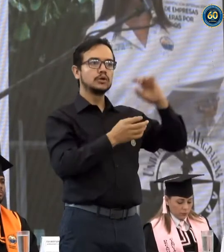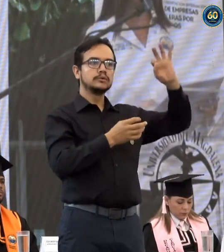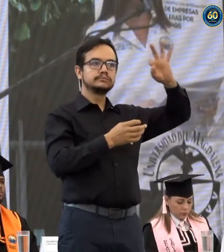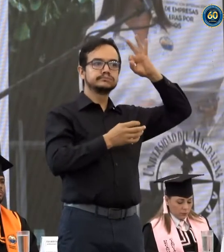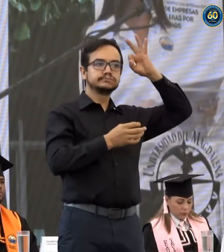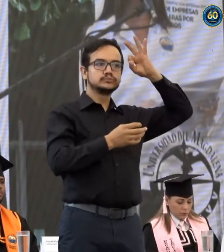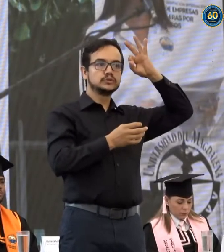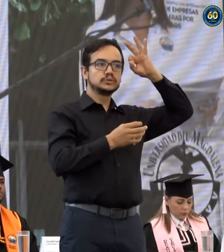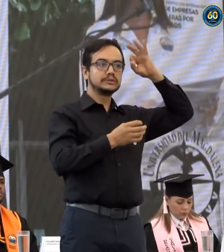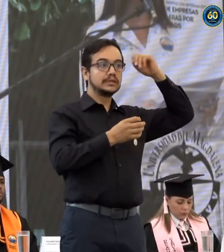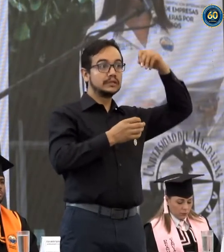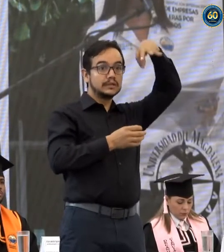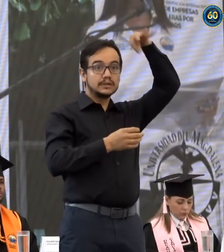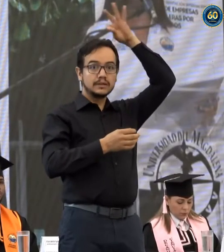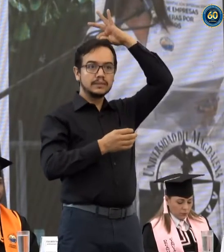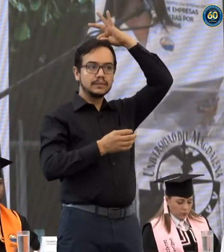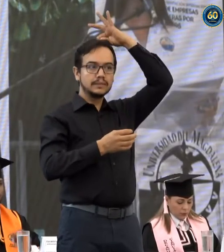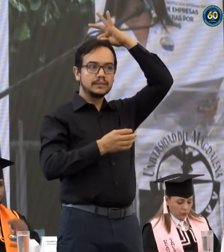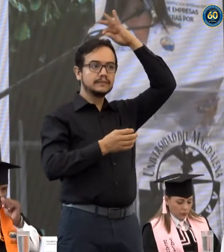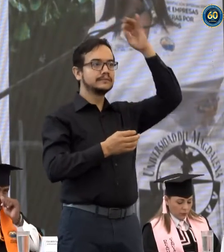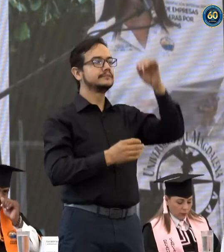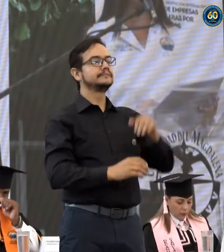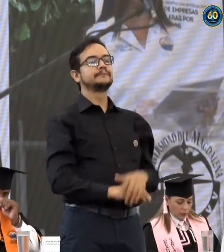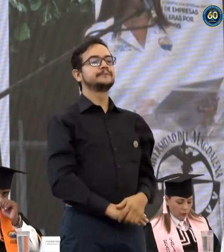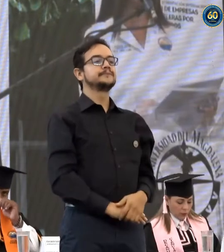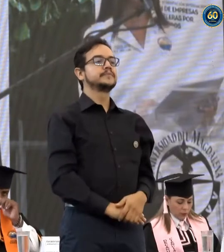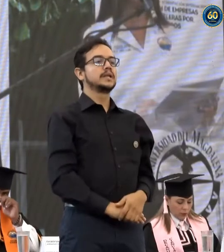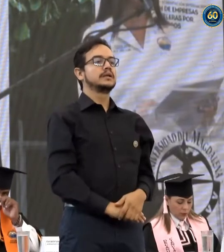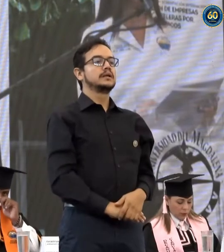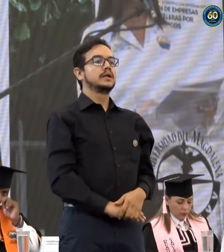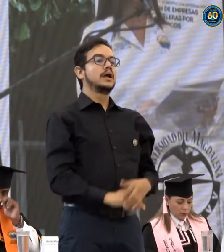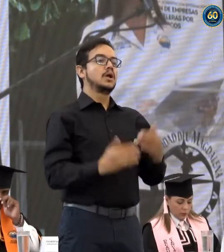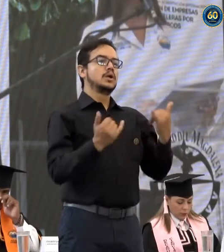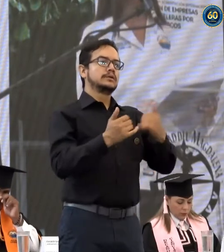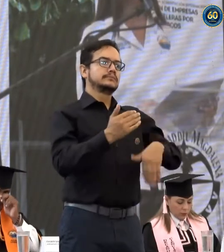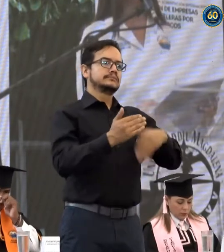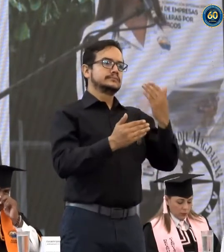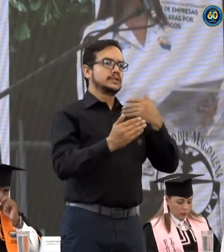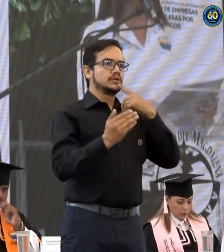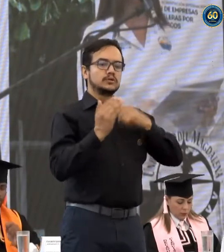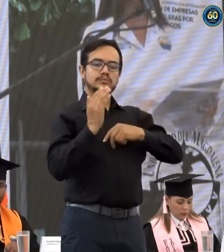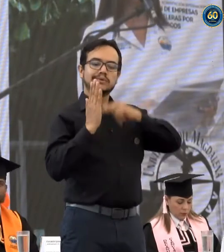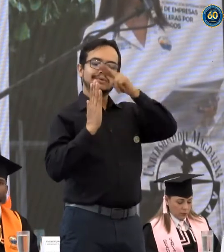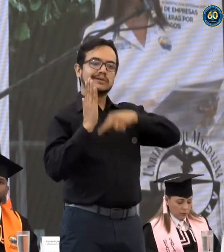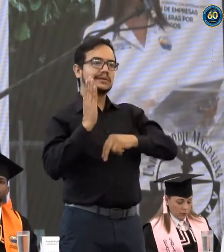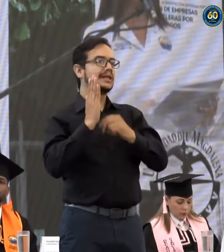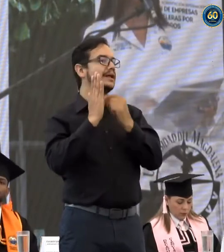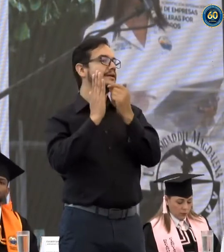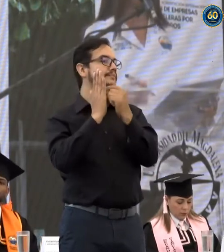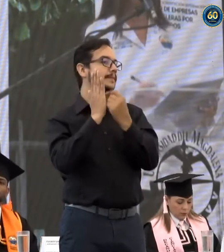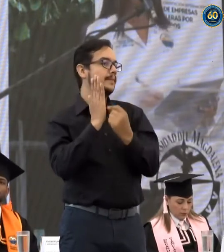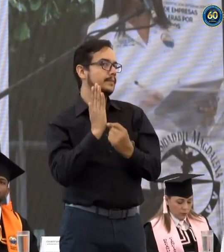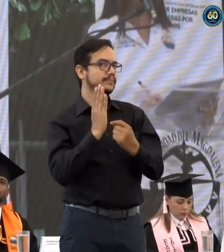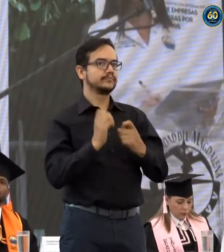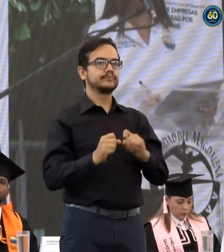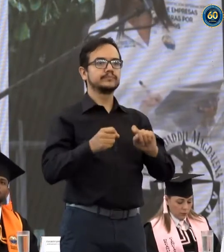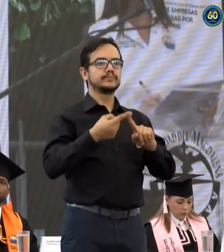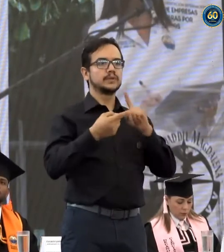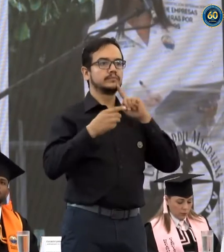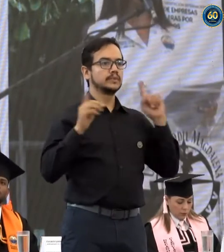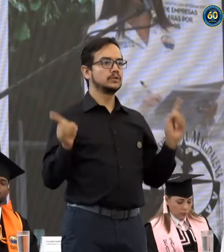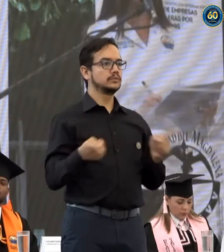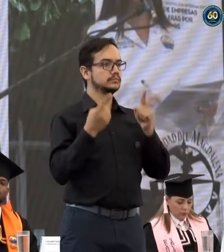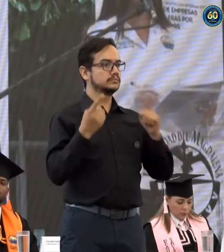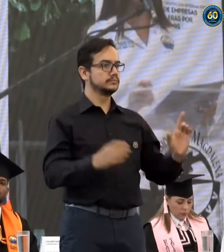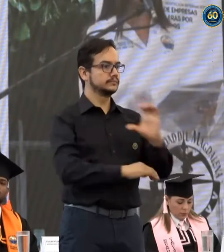y sueltos por el otro prenden en forma de cilindro damos paso a la lectura del orden del día primero Himno Nacional de la